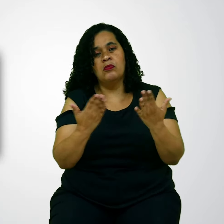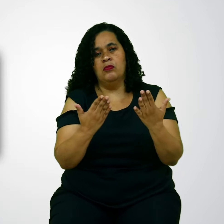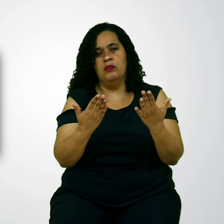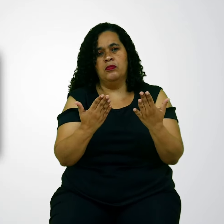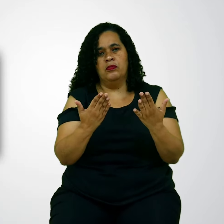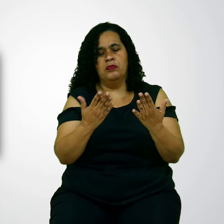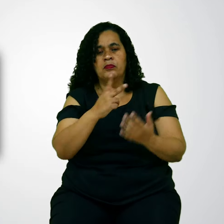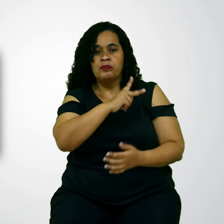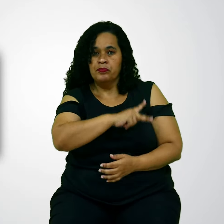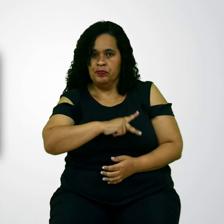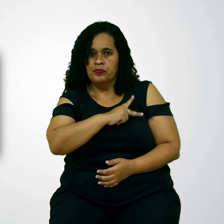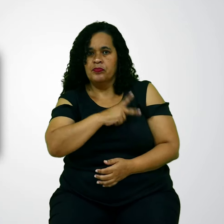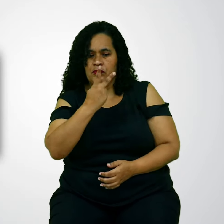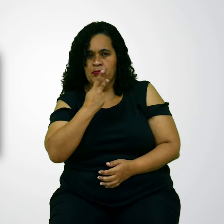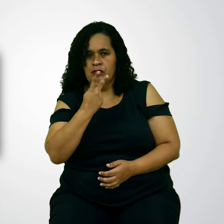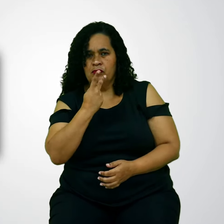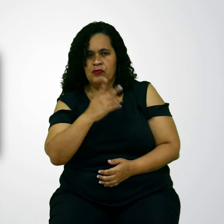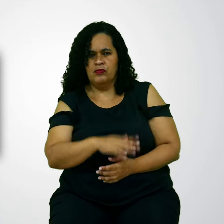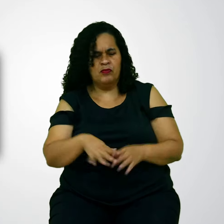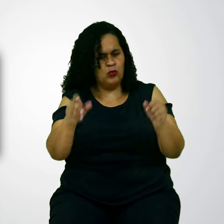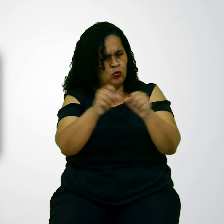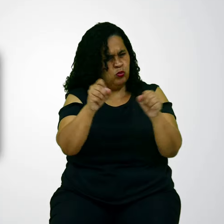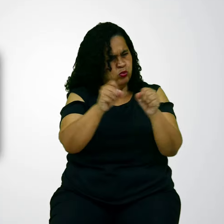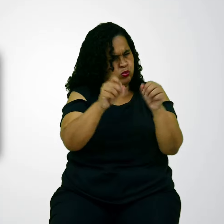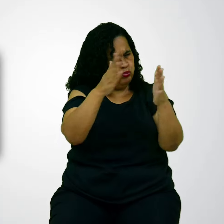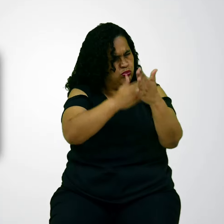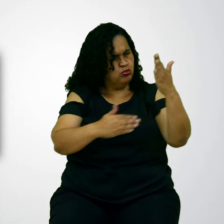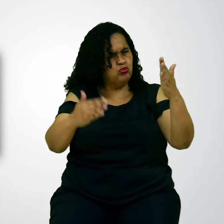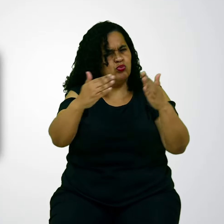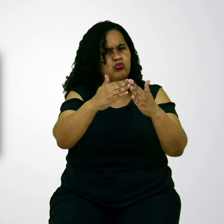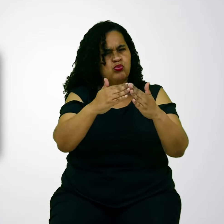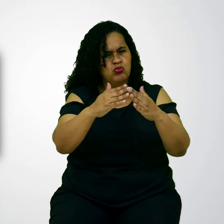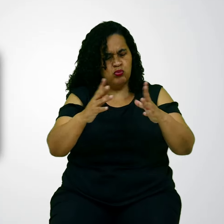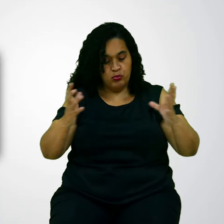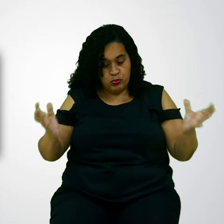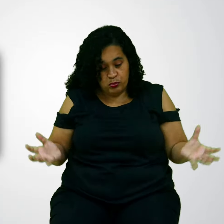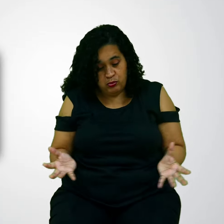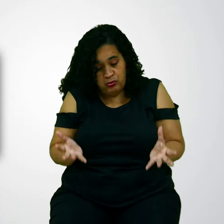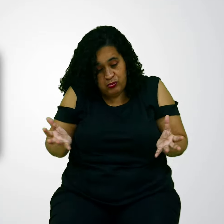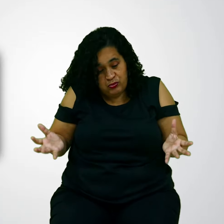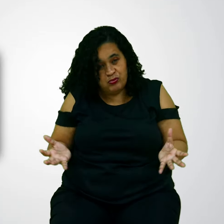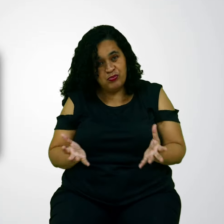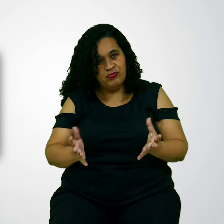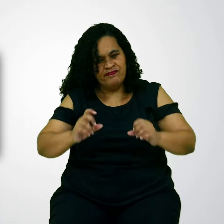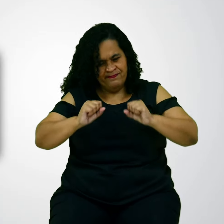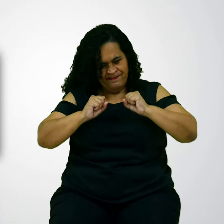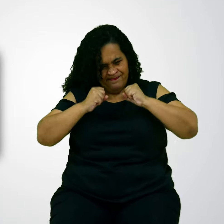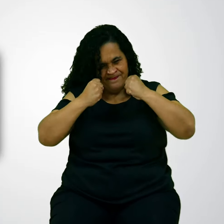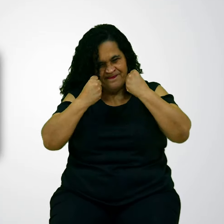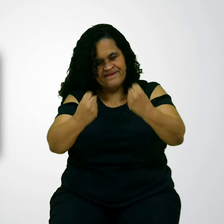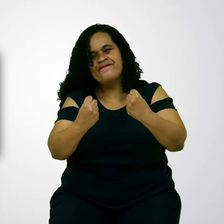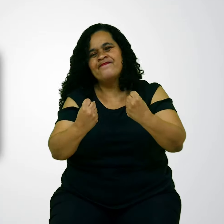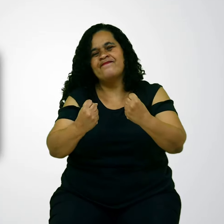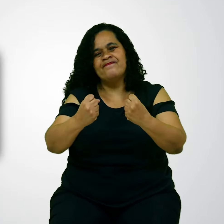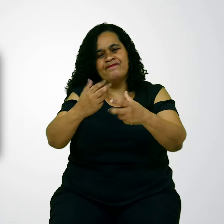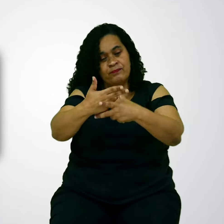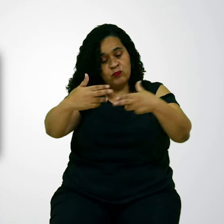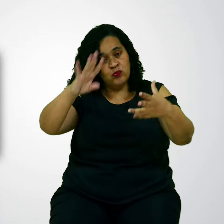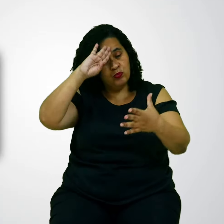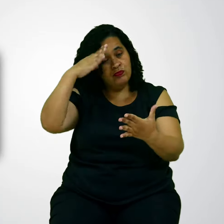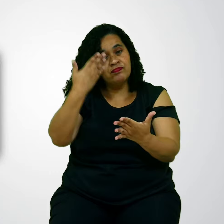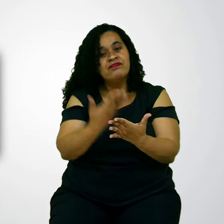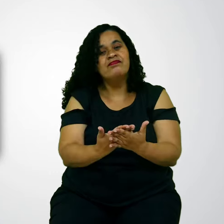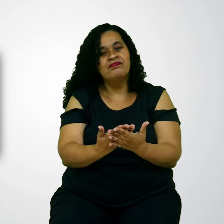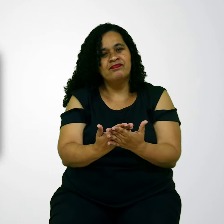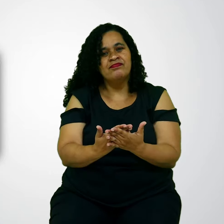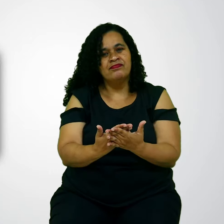faço tudo isso motivado no homem, naquilo que eu sei, aquilo que é o alicerce